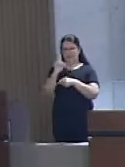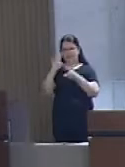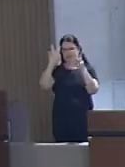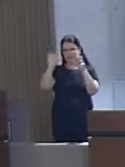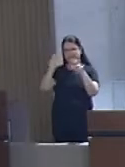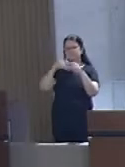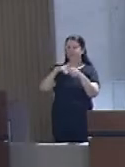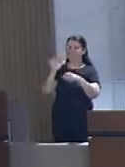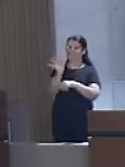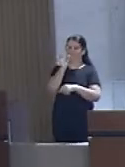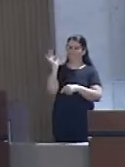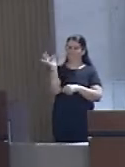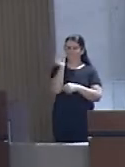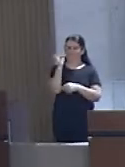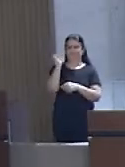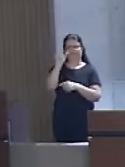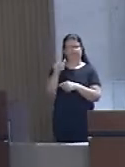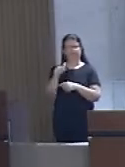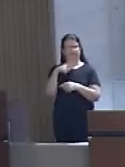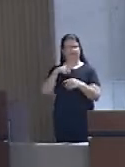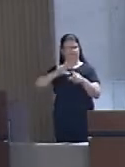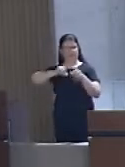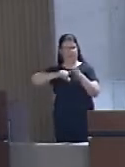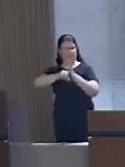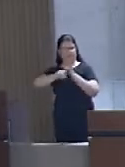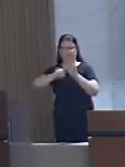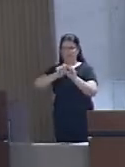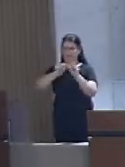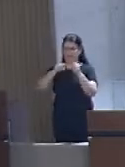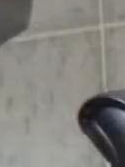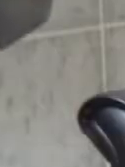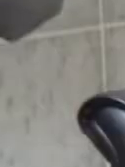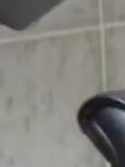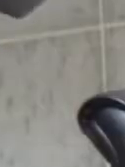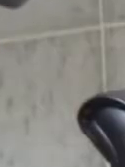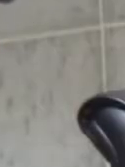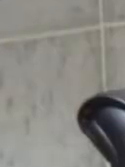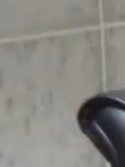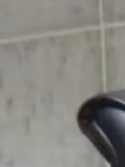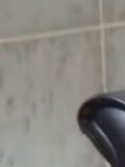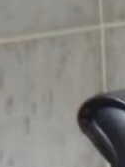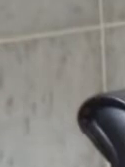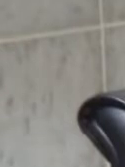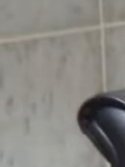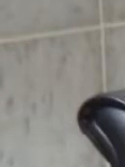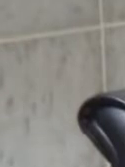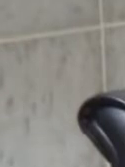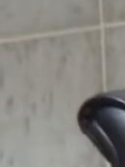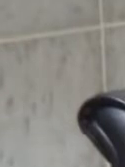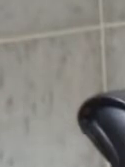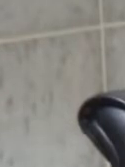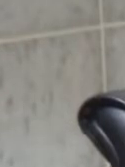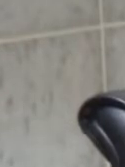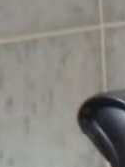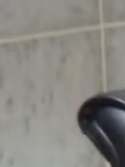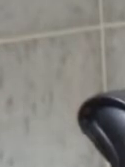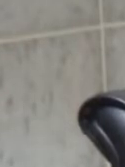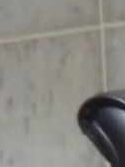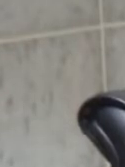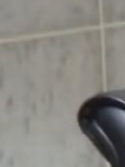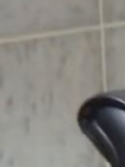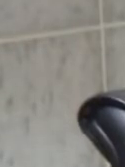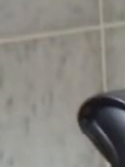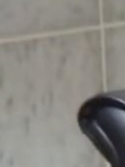na federação, que é a questão social, previdência social, o nosso querido